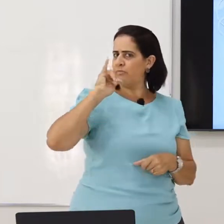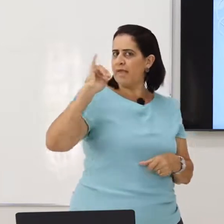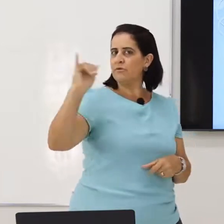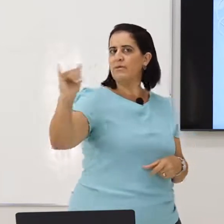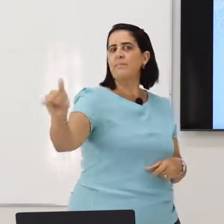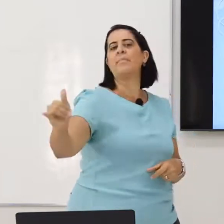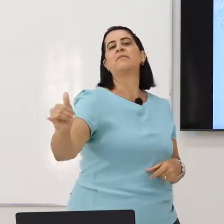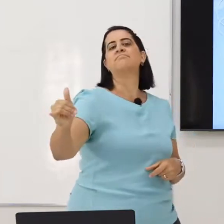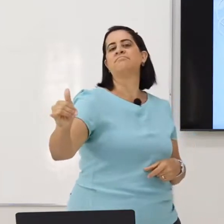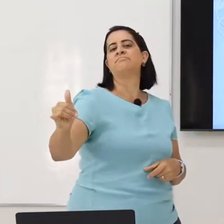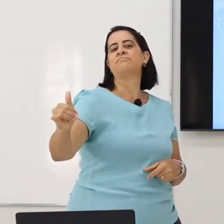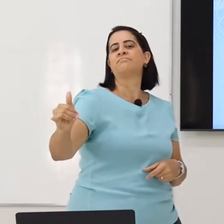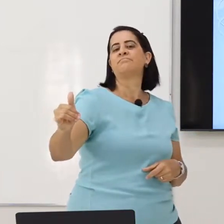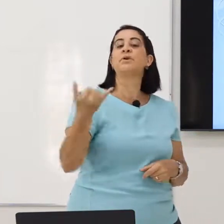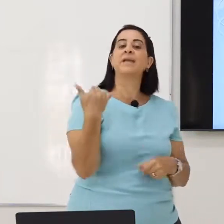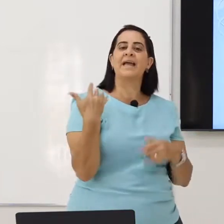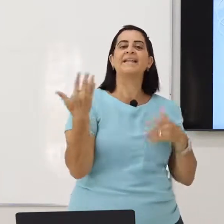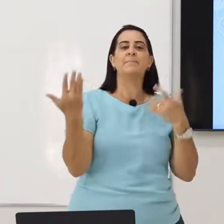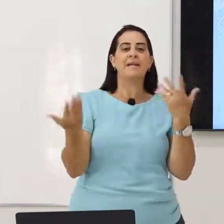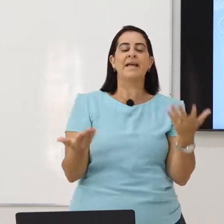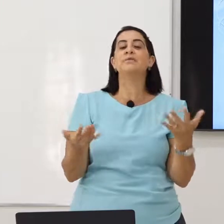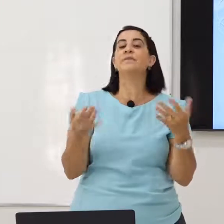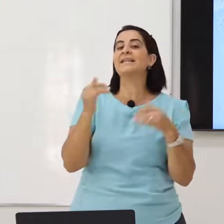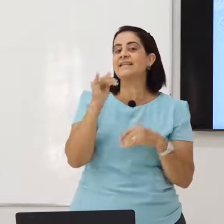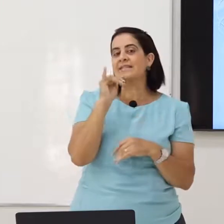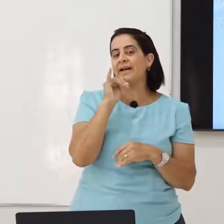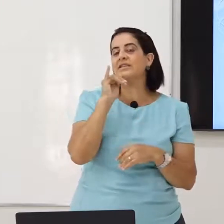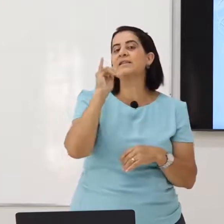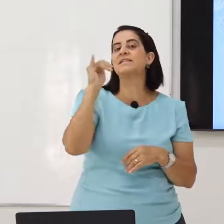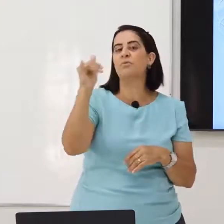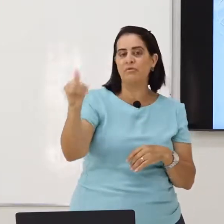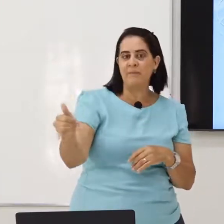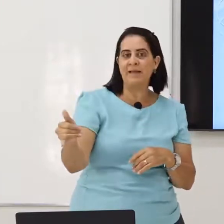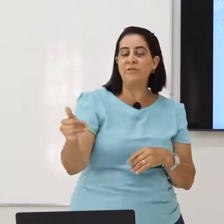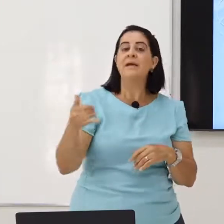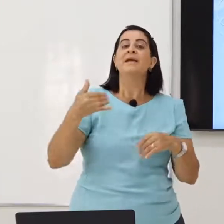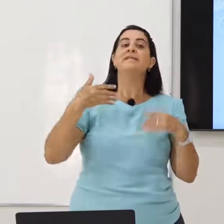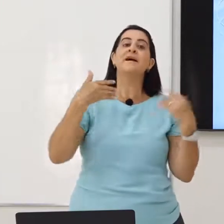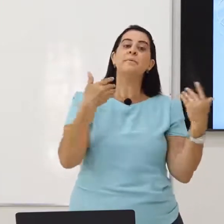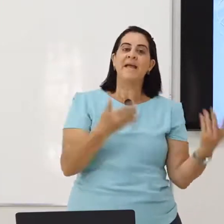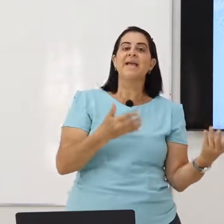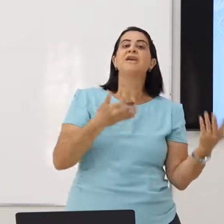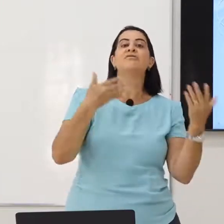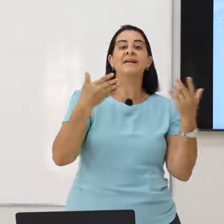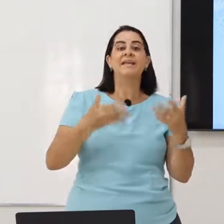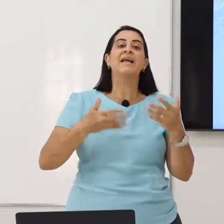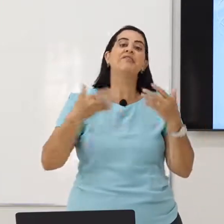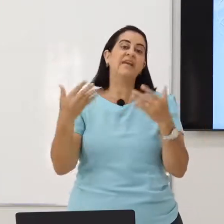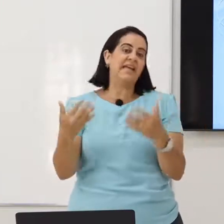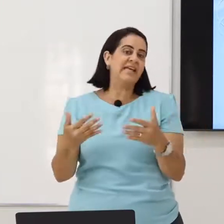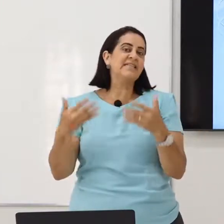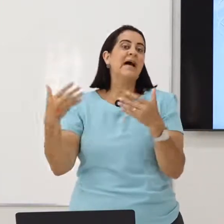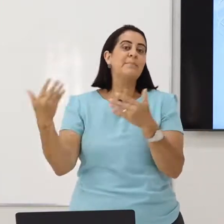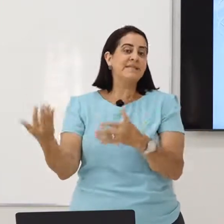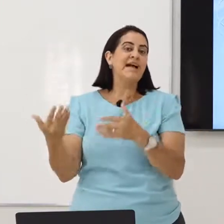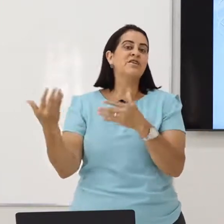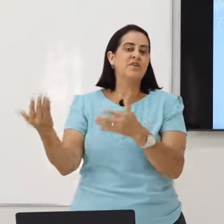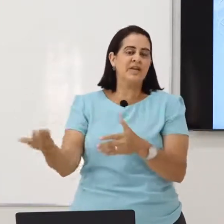movimento também. Porque dependendo da intensidade desse movimento, também vai ter referência à mensagem que eu